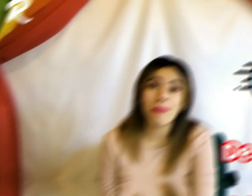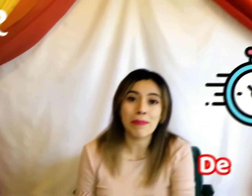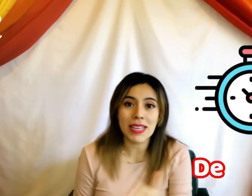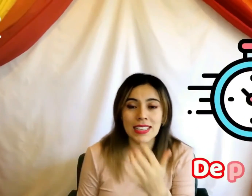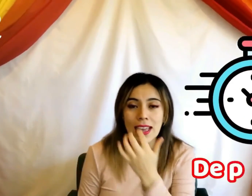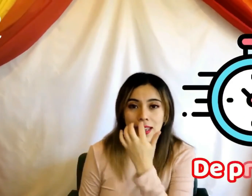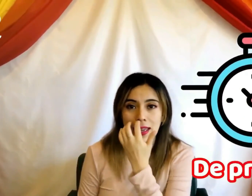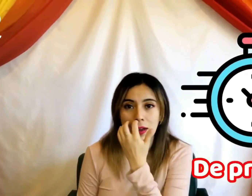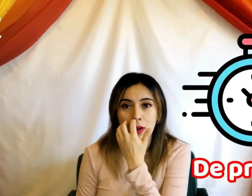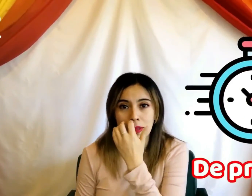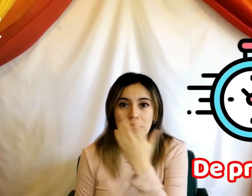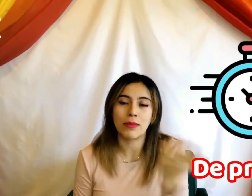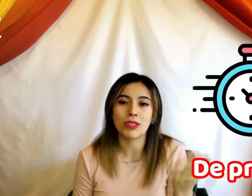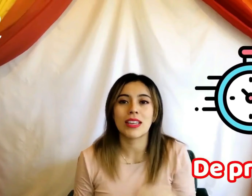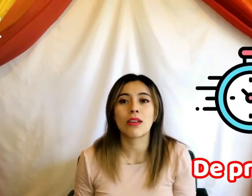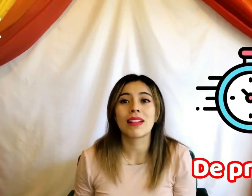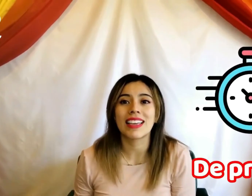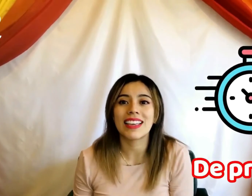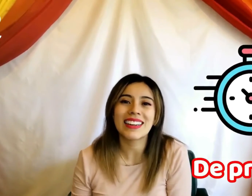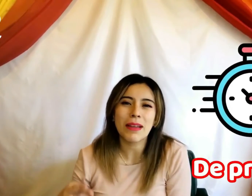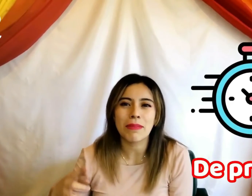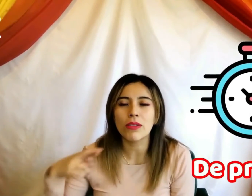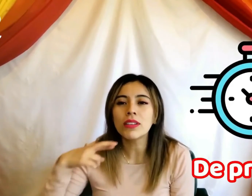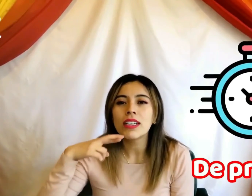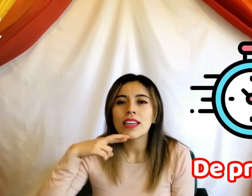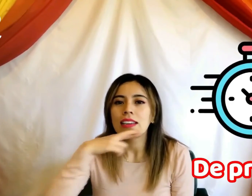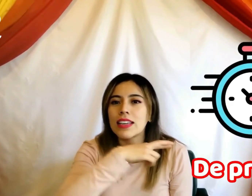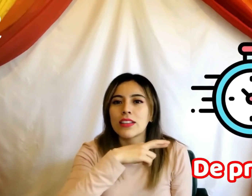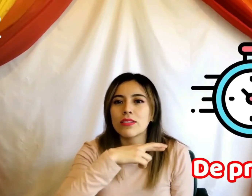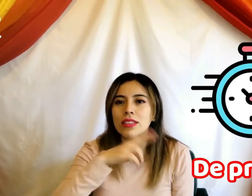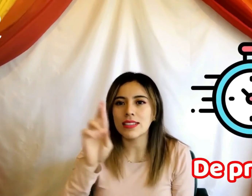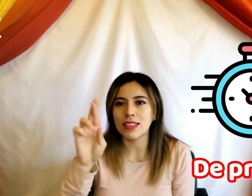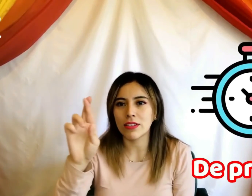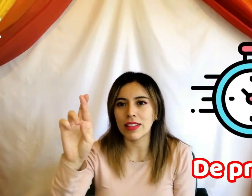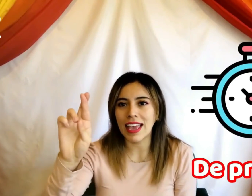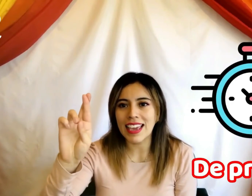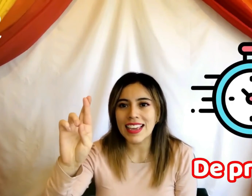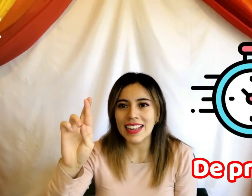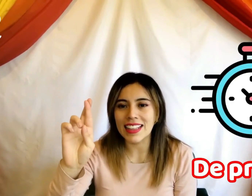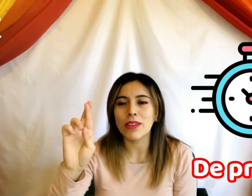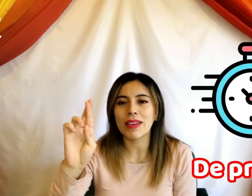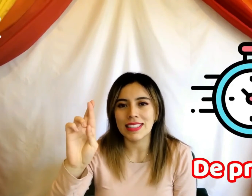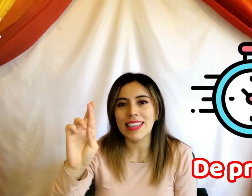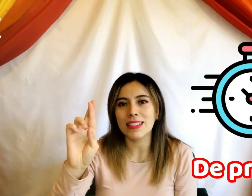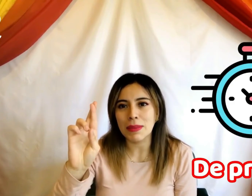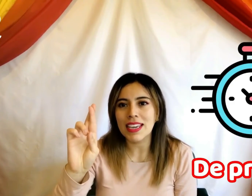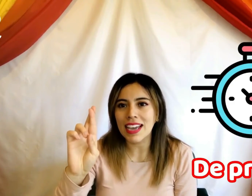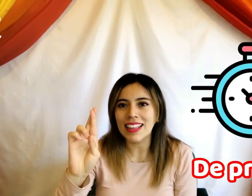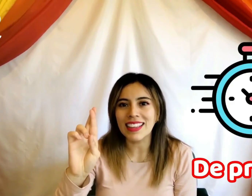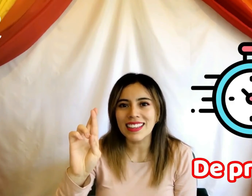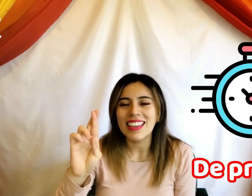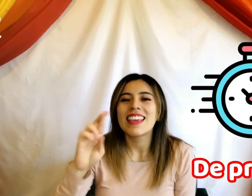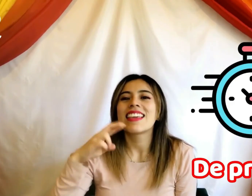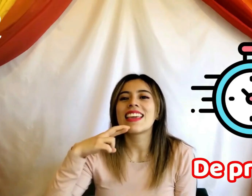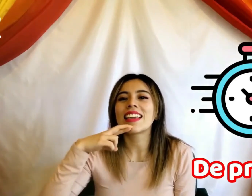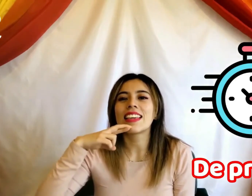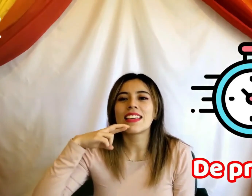Deprisa, que comentamos que era igual que rápido, entonces es con la R en lengua de señas mexicana y aquí